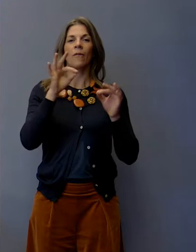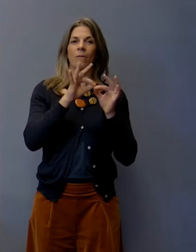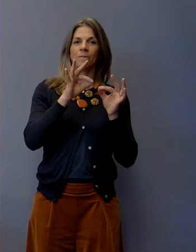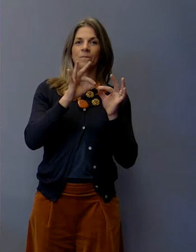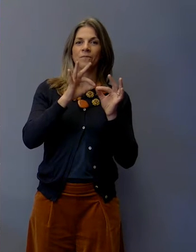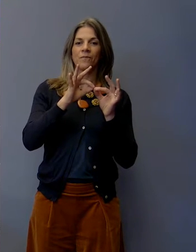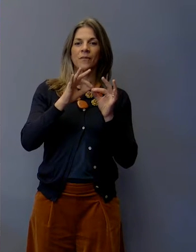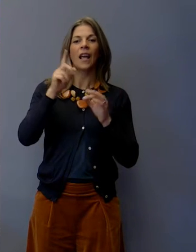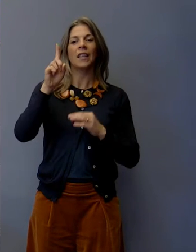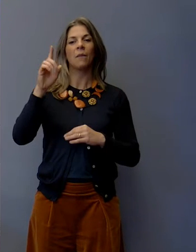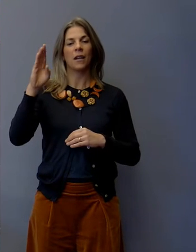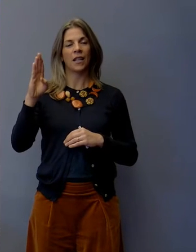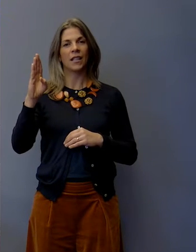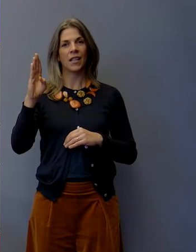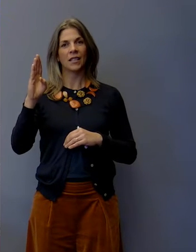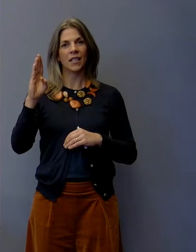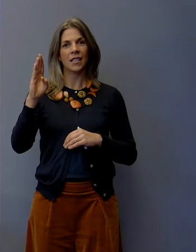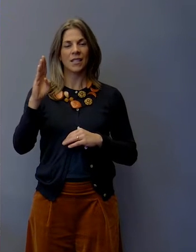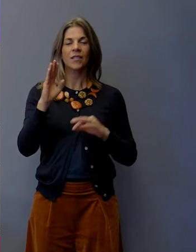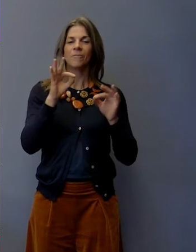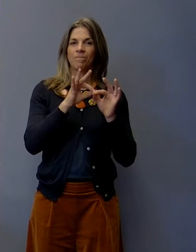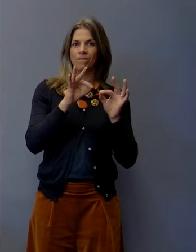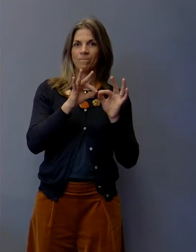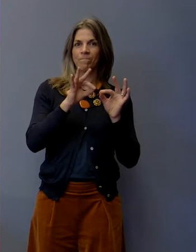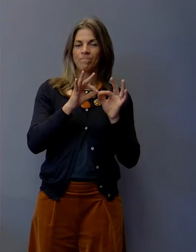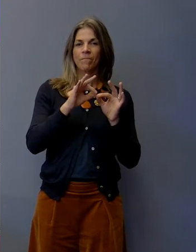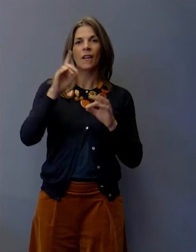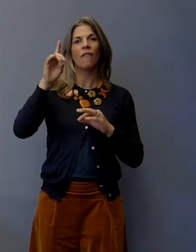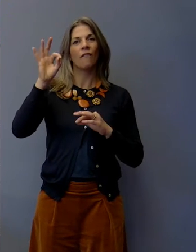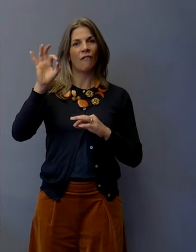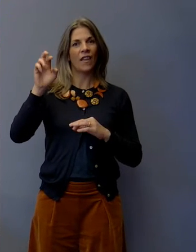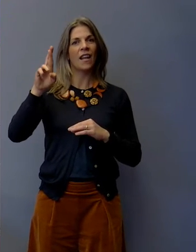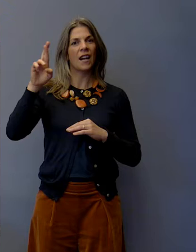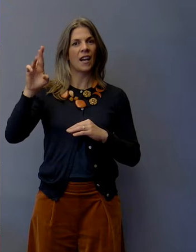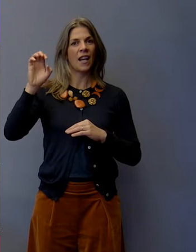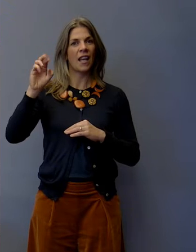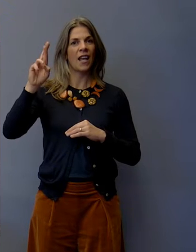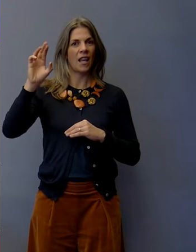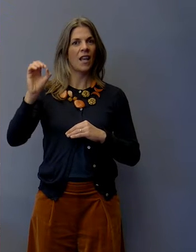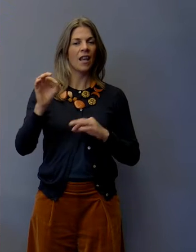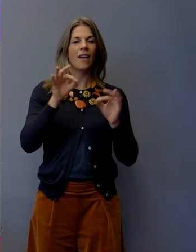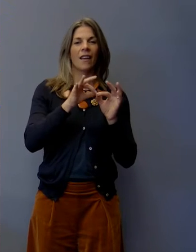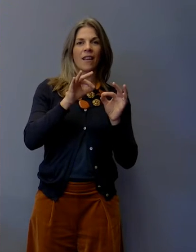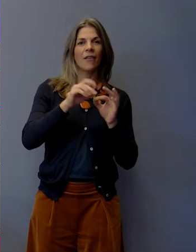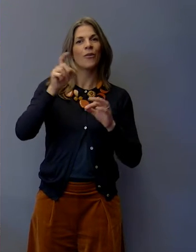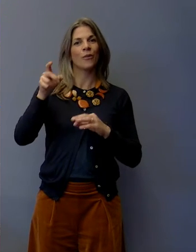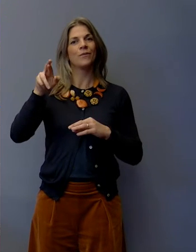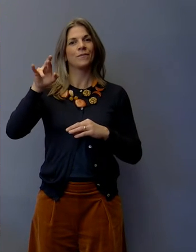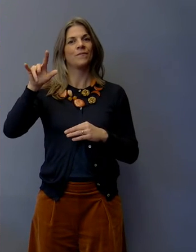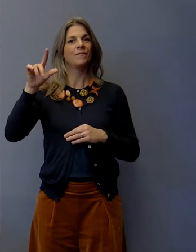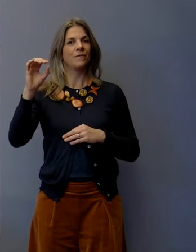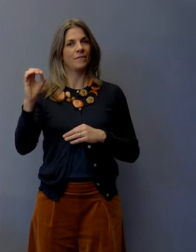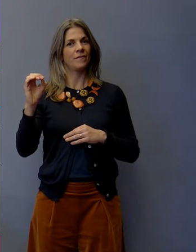consigliere de benedictis consigliere ferrero favorevole consigliere grillo